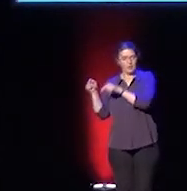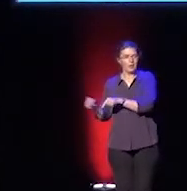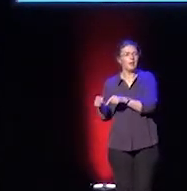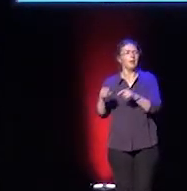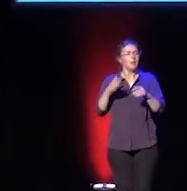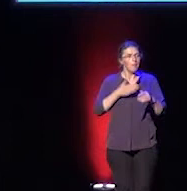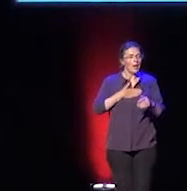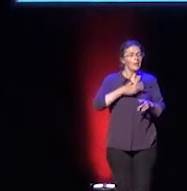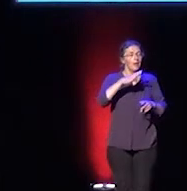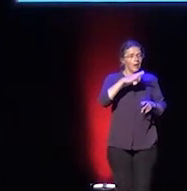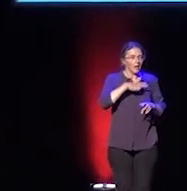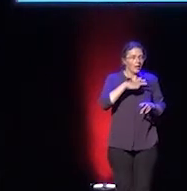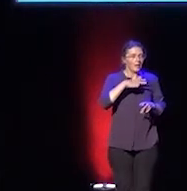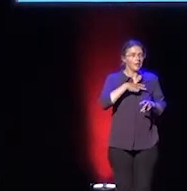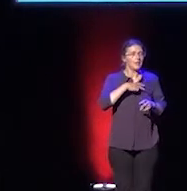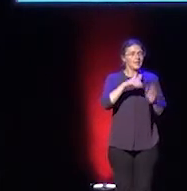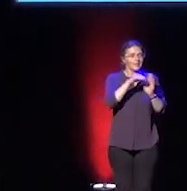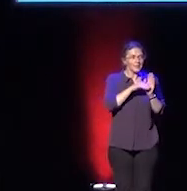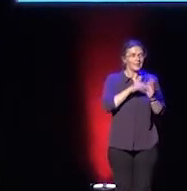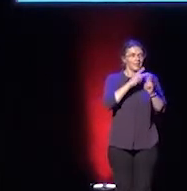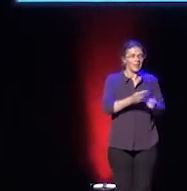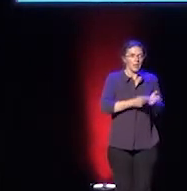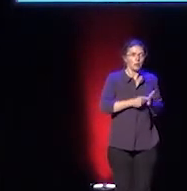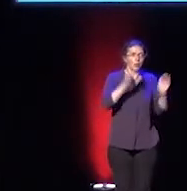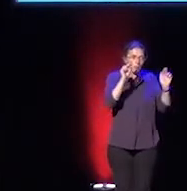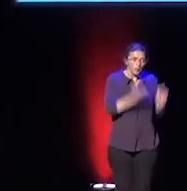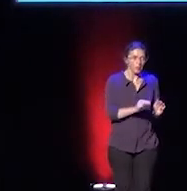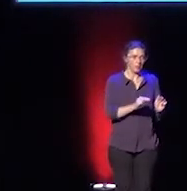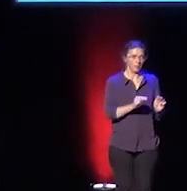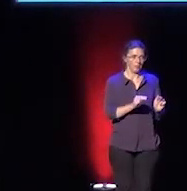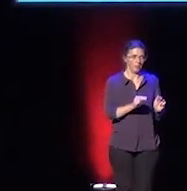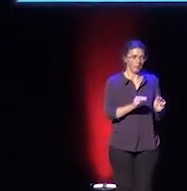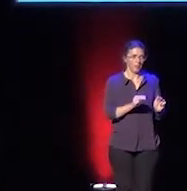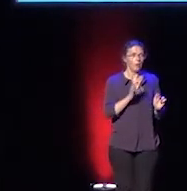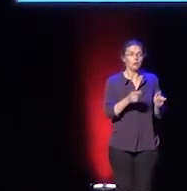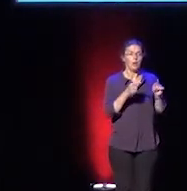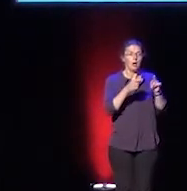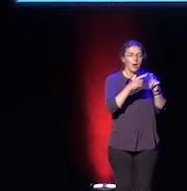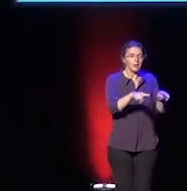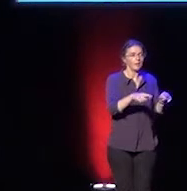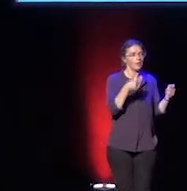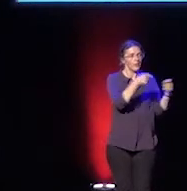auch noch meinen eigenen gesetzlichen Rentenanspruch und den aller anderen Versicherten auch.